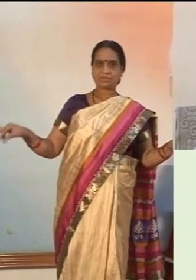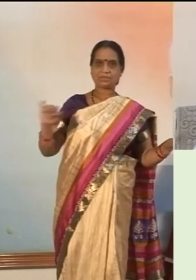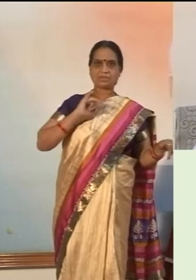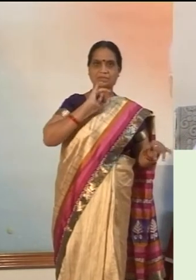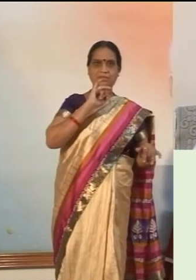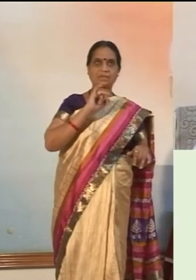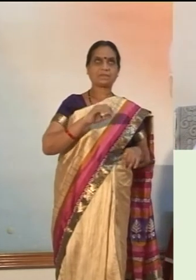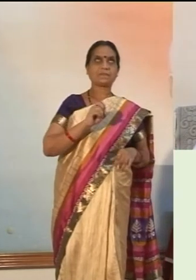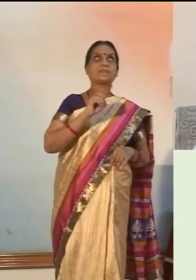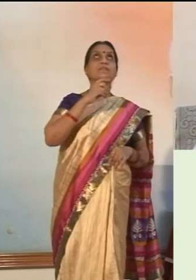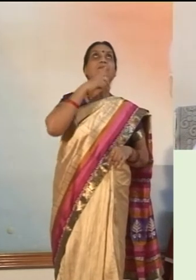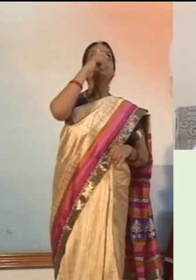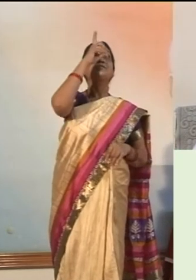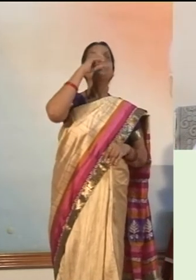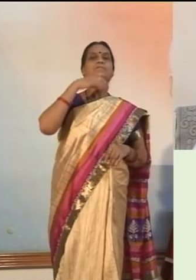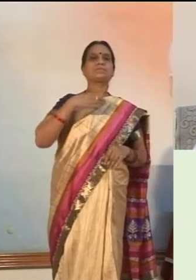उन्हें हम